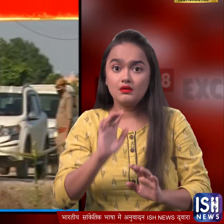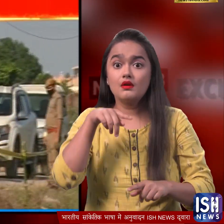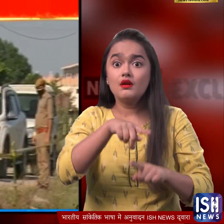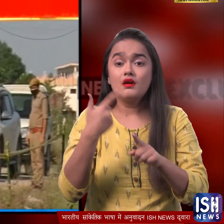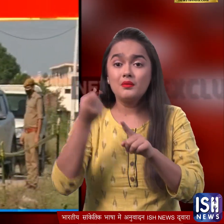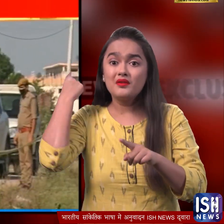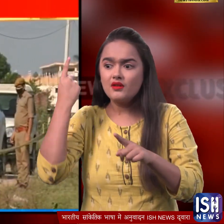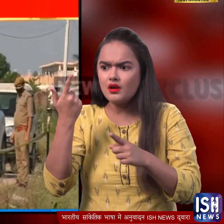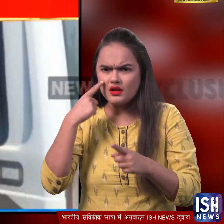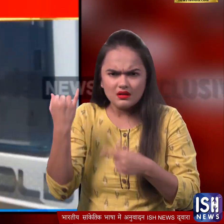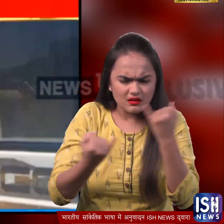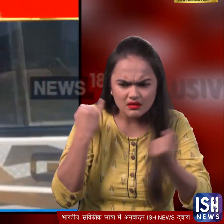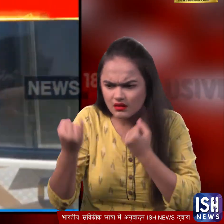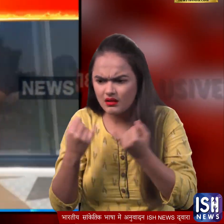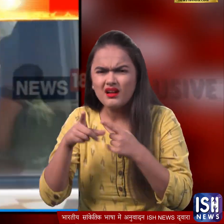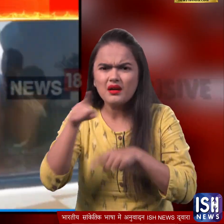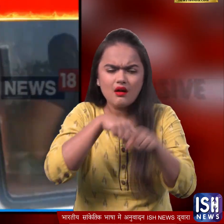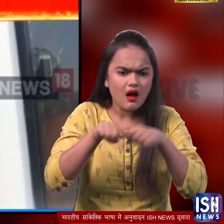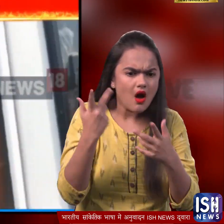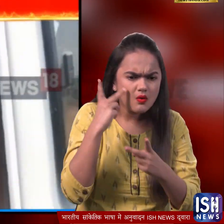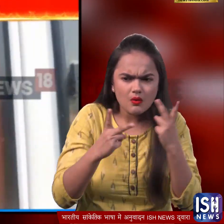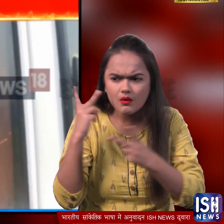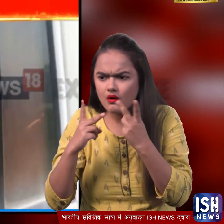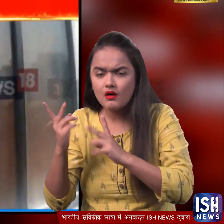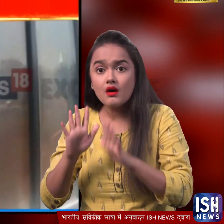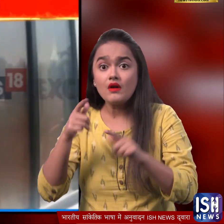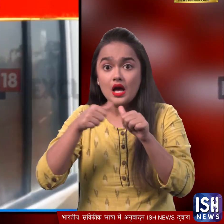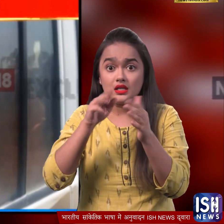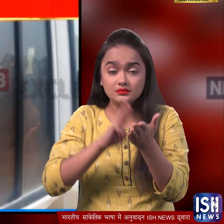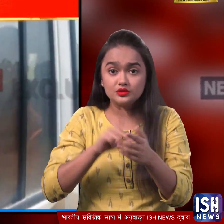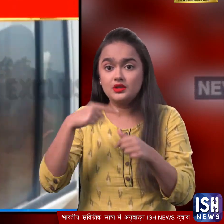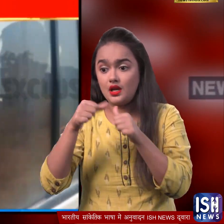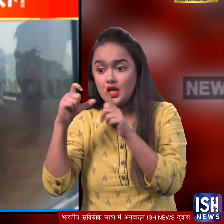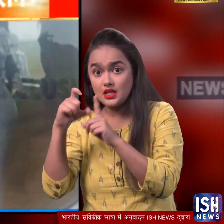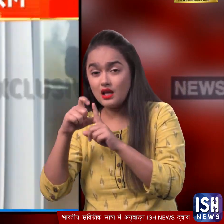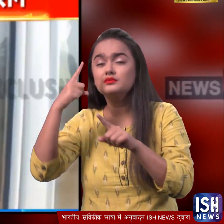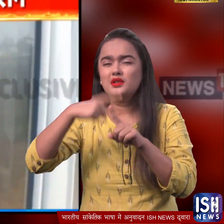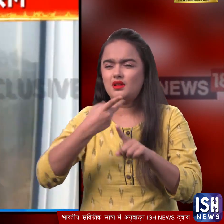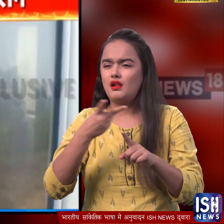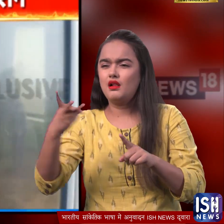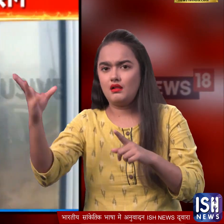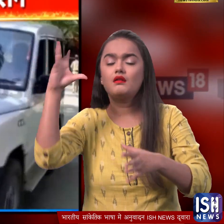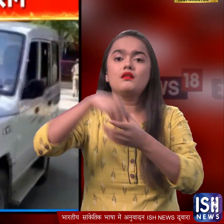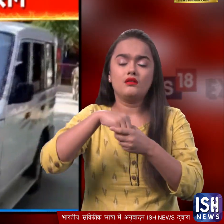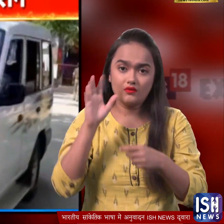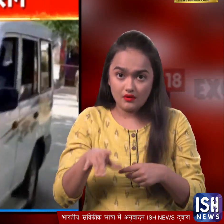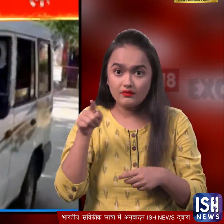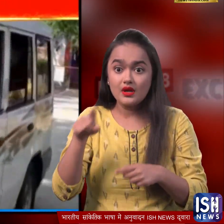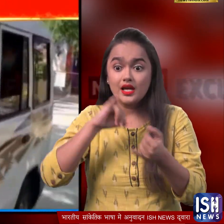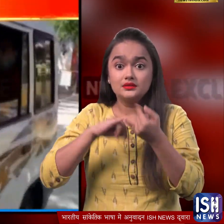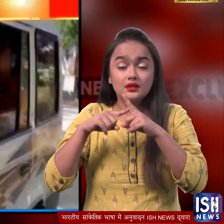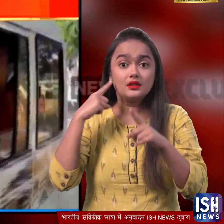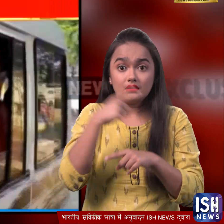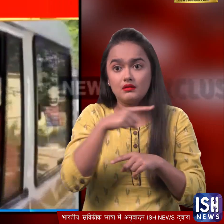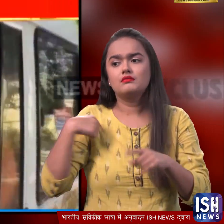पीछे का सच तलाशने में जुटी थी, उस समय पुलिस की गाड़ी में आशीष मिश्रा, अंकित दास और दूसरे आरोपी मौजूद रहे, जिन्हें